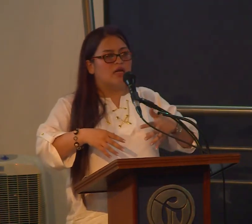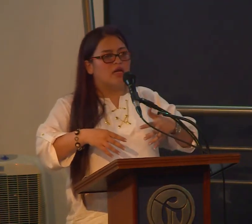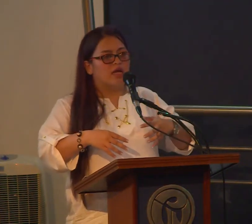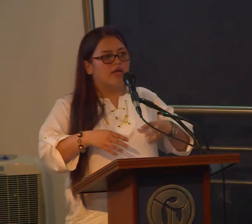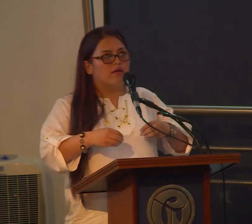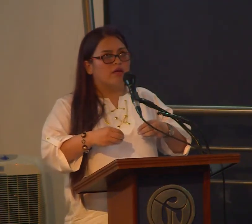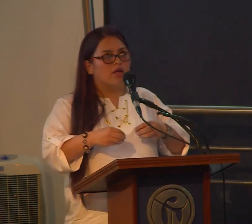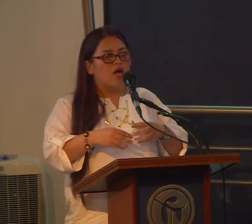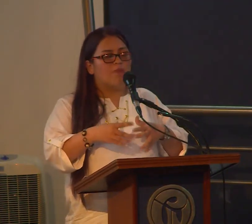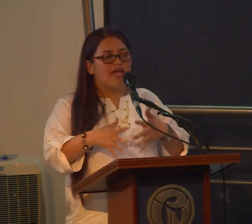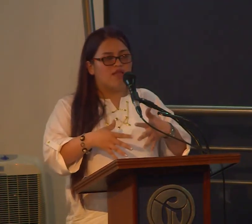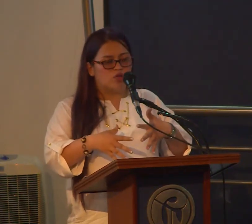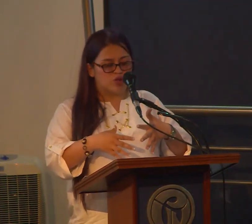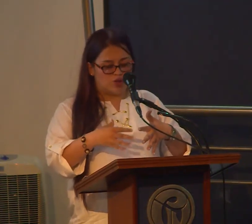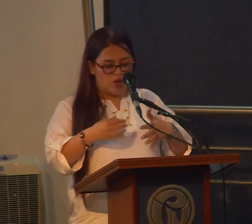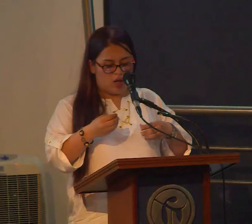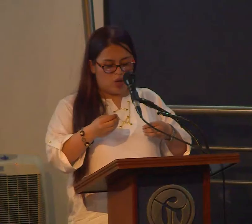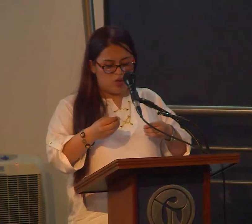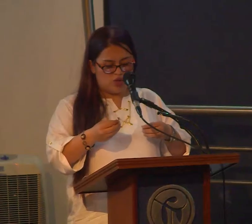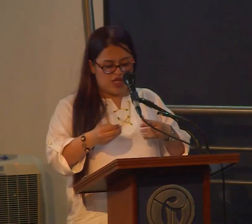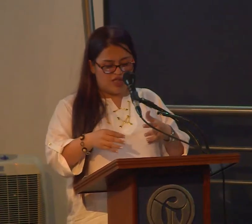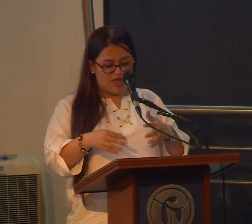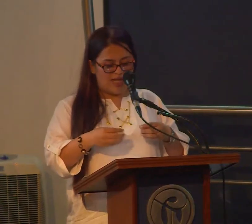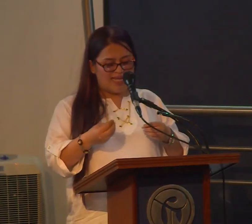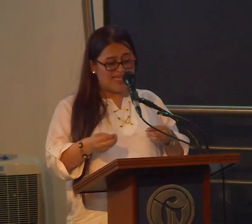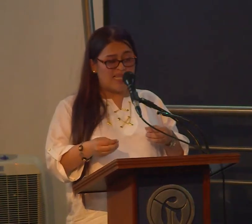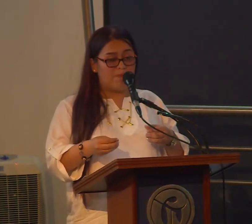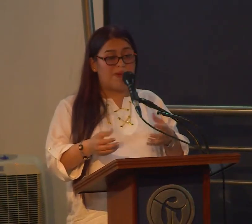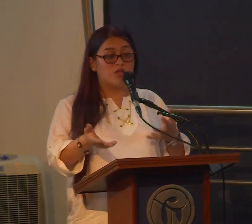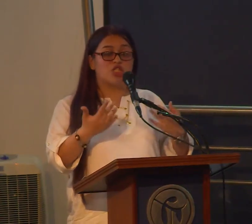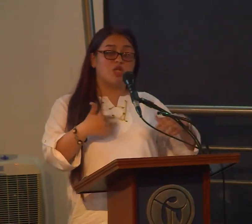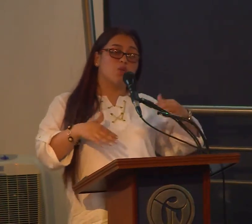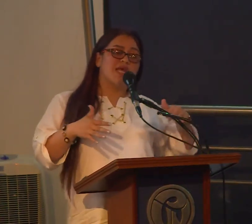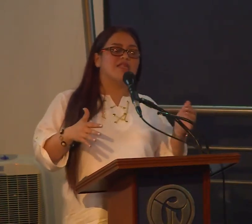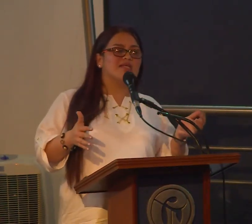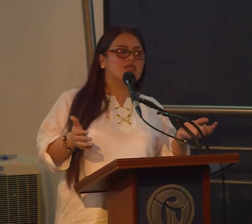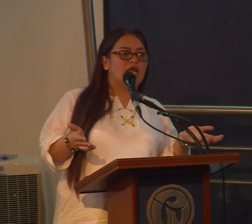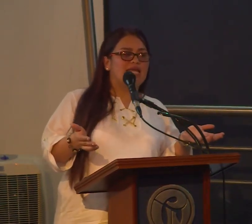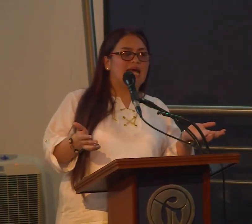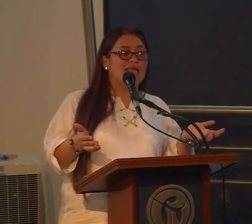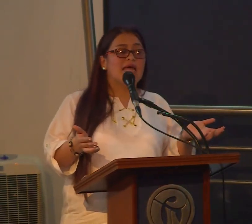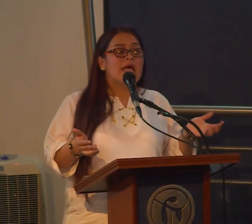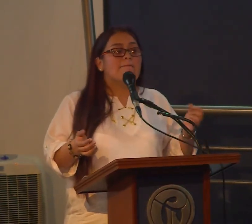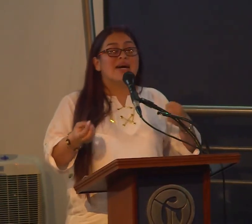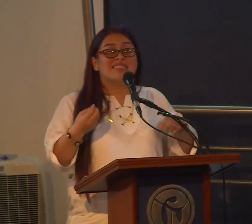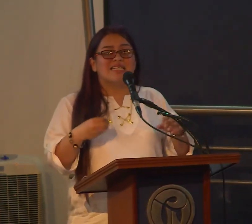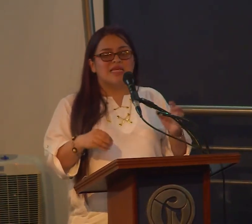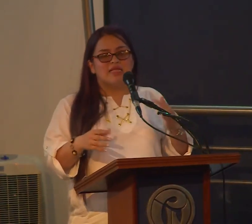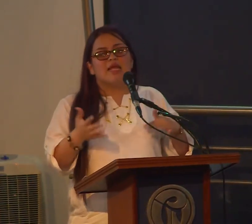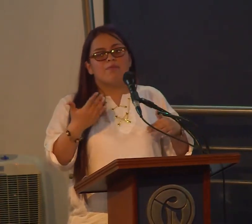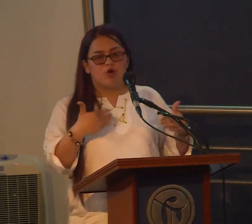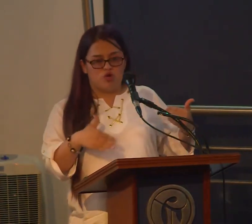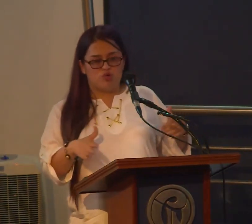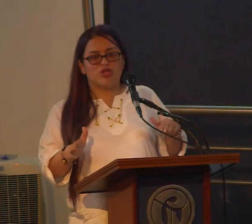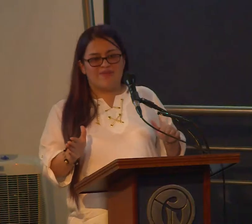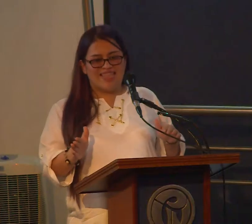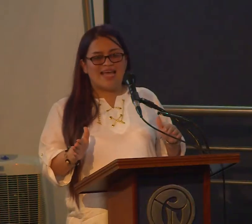realizar objetos con un sentido del quehacer, pero sin una intencionalidad más allá de